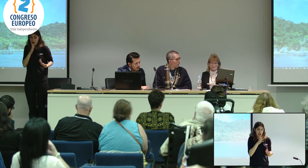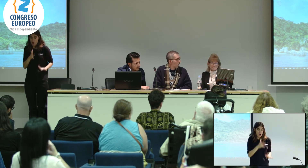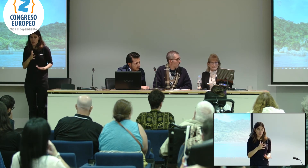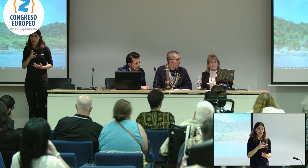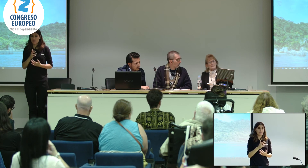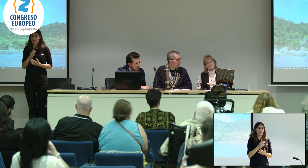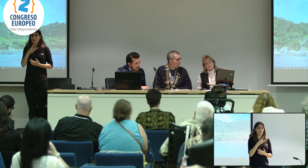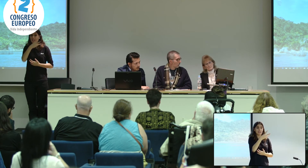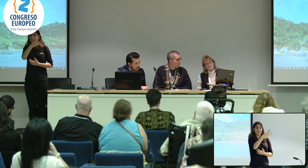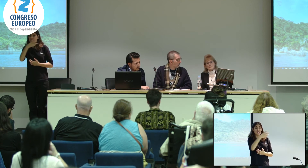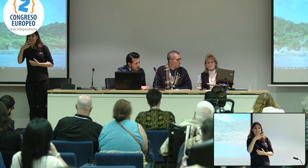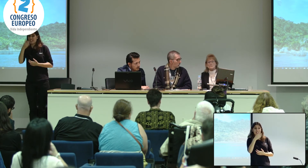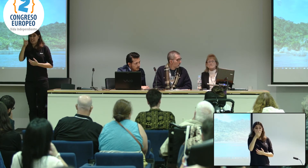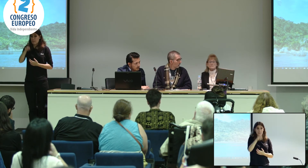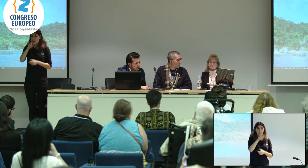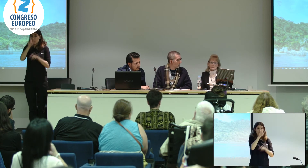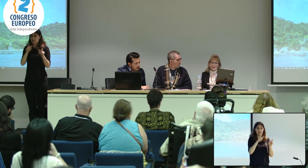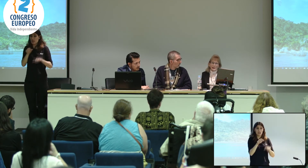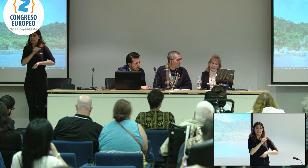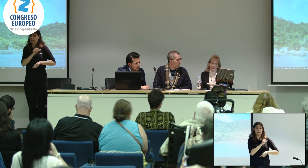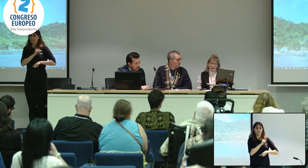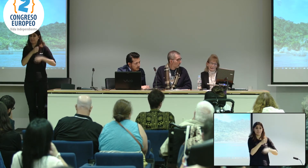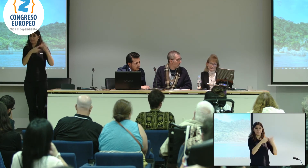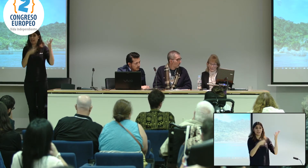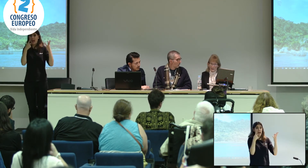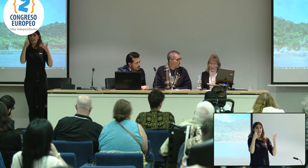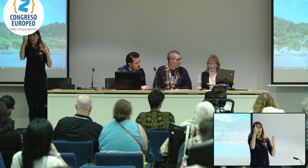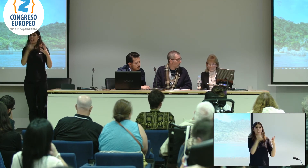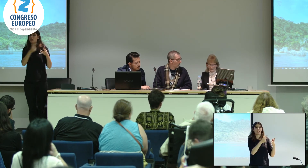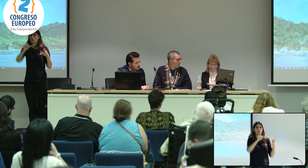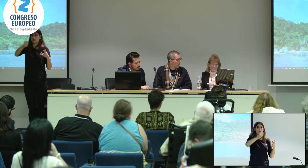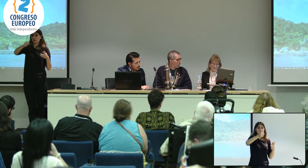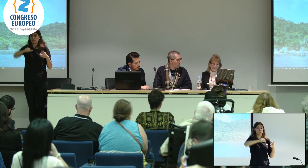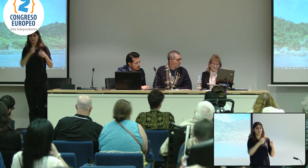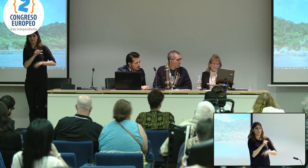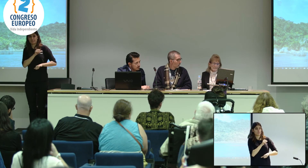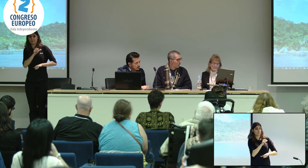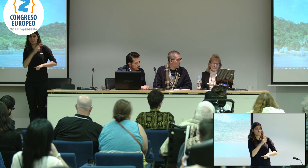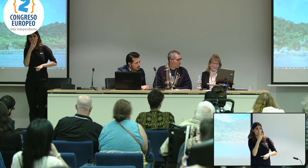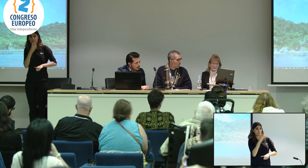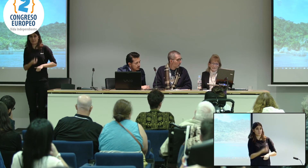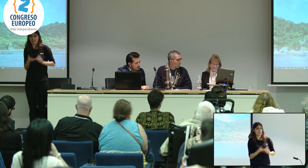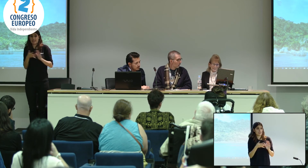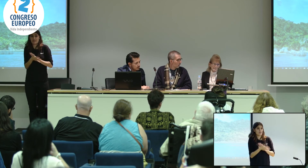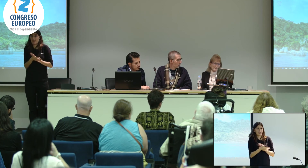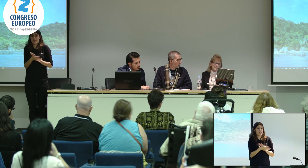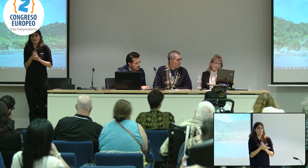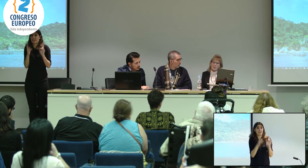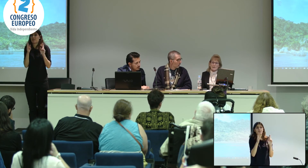otras 300.000 personas están a la espera de una resolución. El panorama es, pues, poco